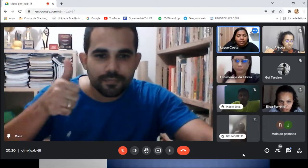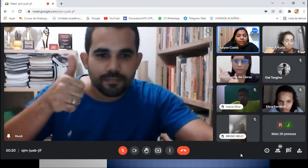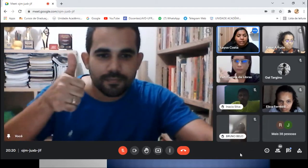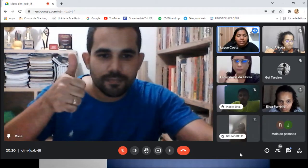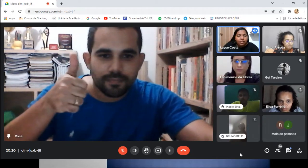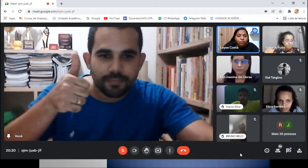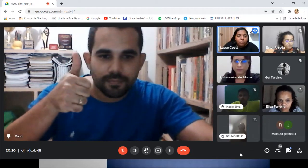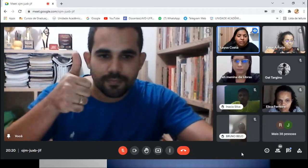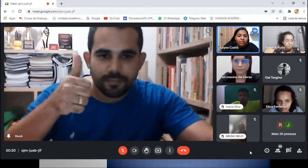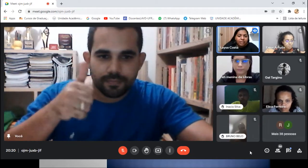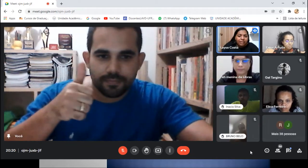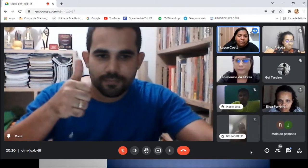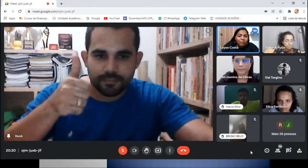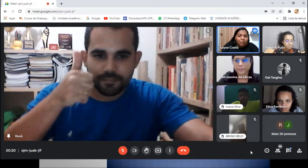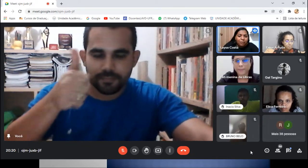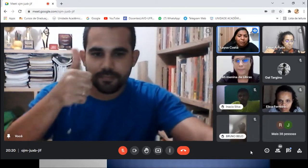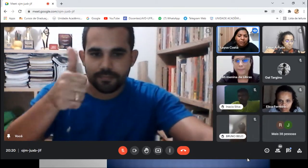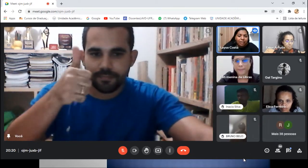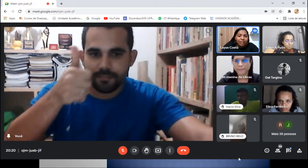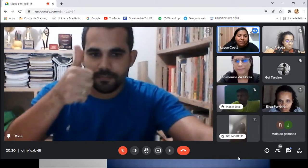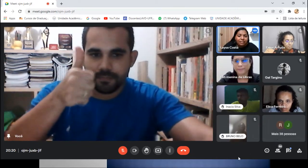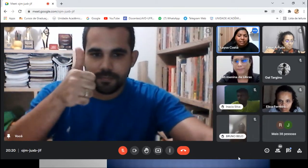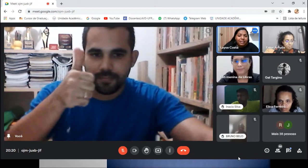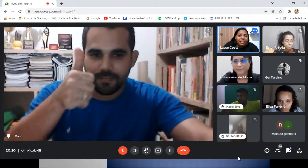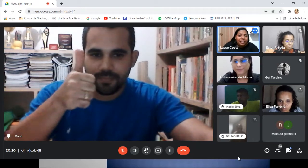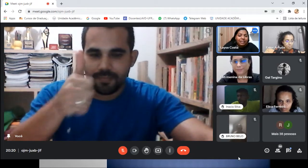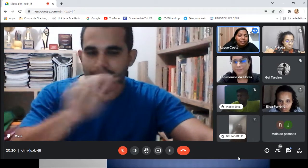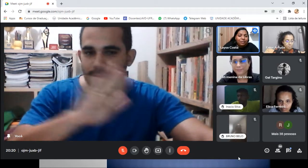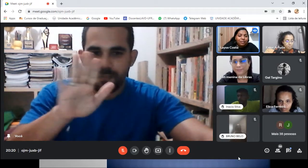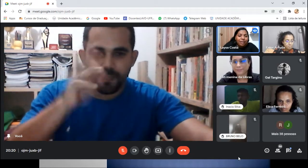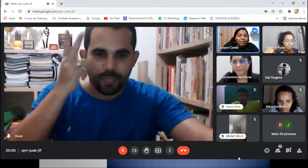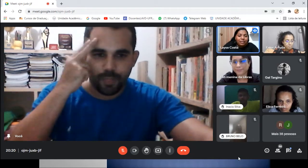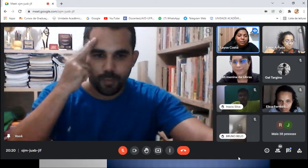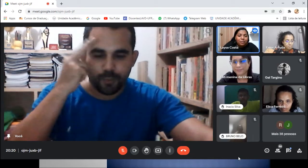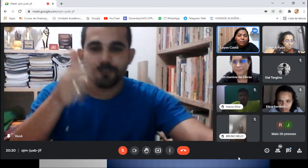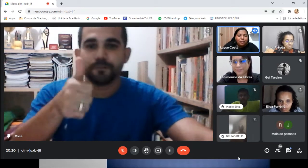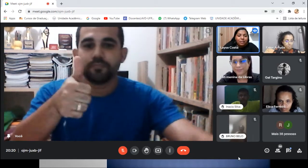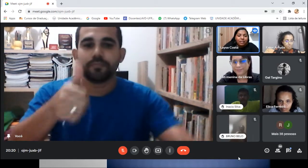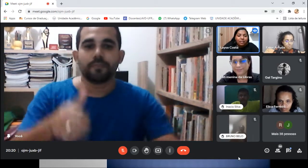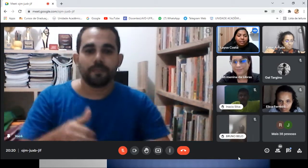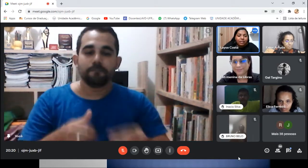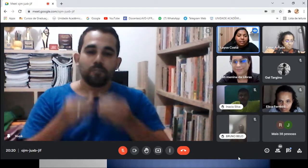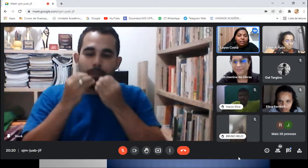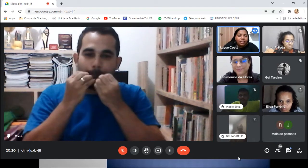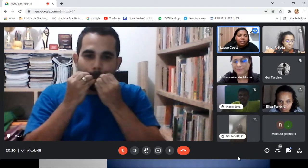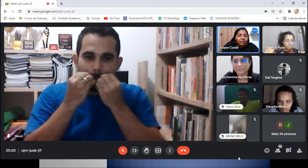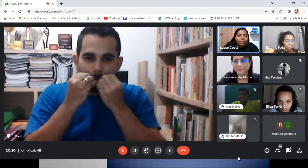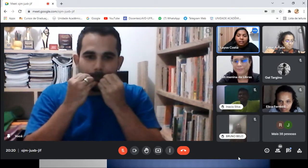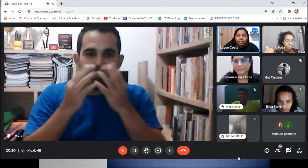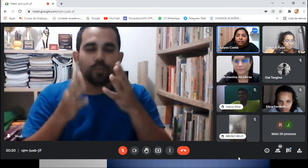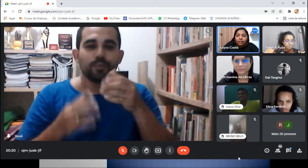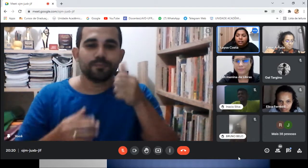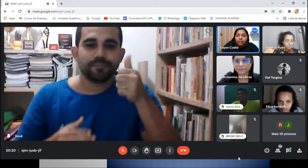Ok? Desculpe, o celular está um pouco ruim, né? Eu tô com vergonha, está um pouco ruim o celular.